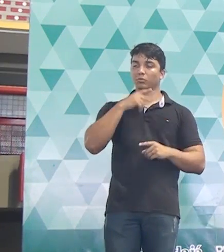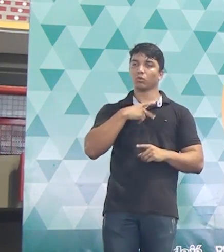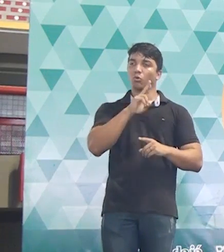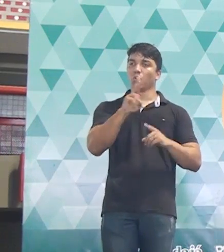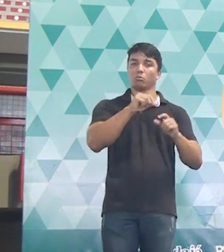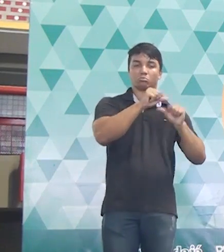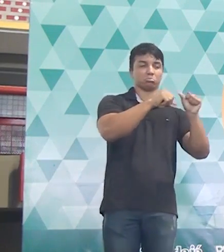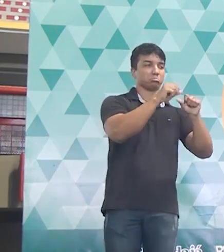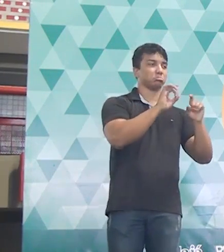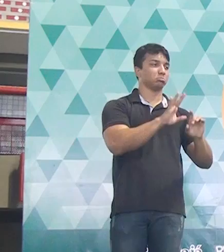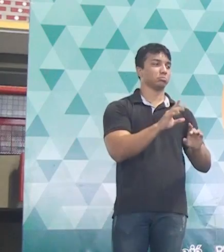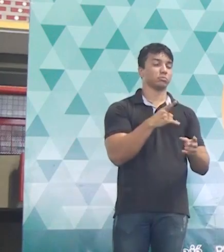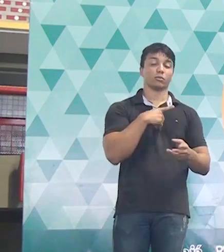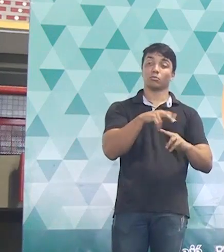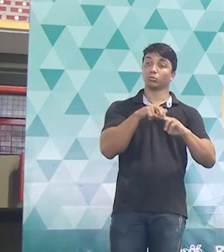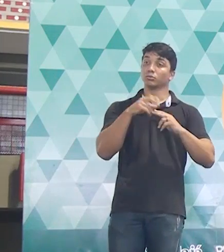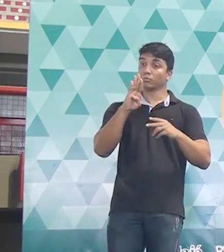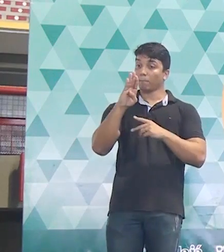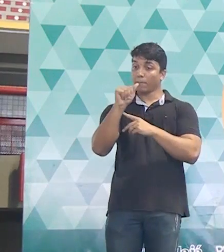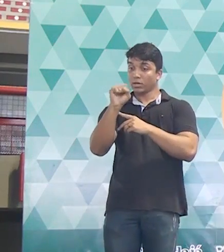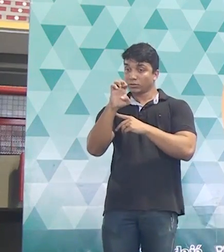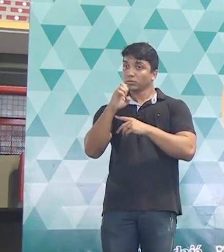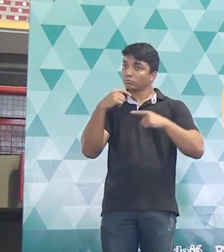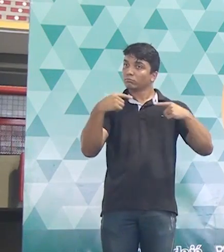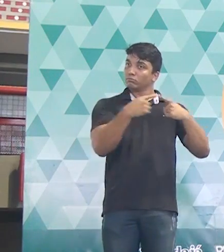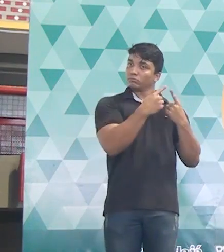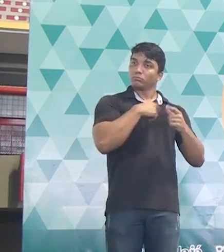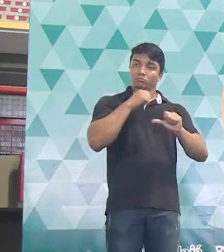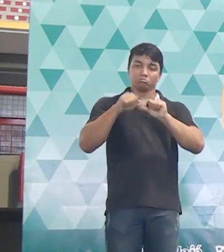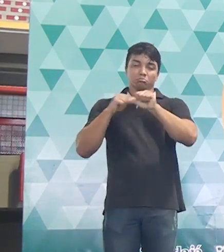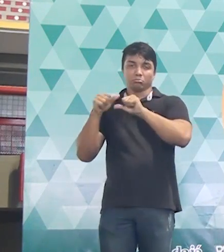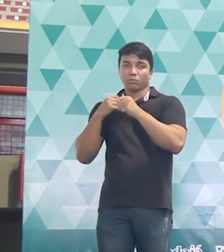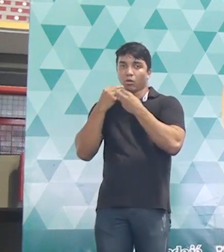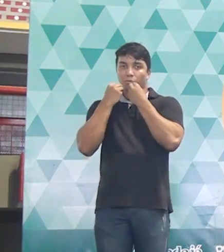bases têm essa característica, elas têm sabor adstringente.